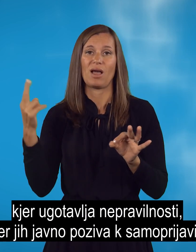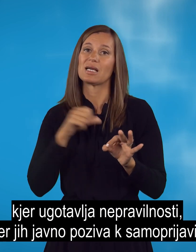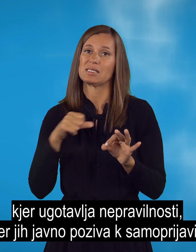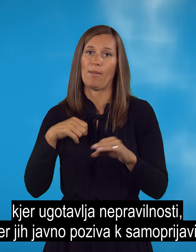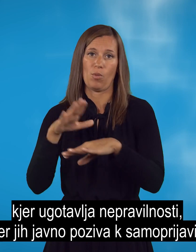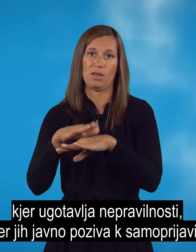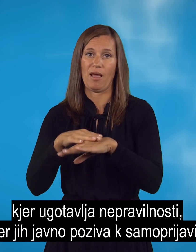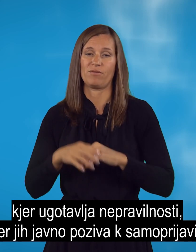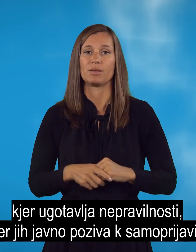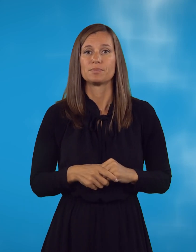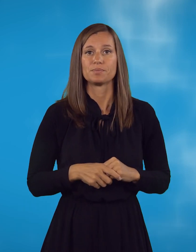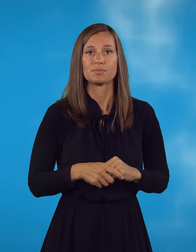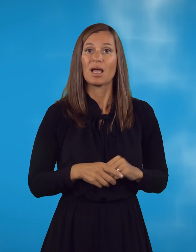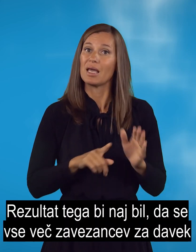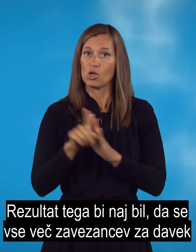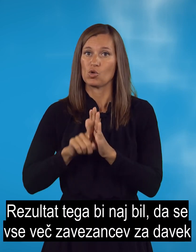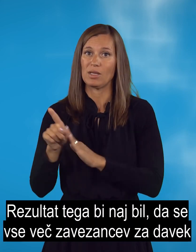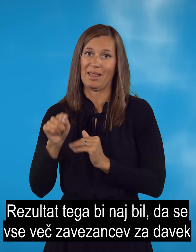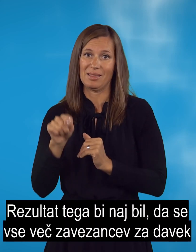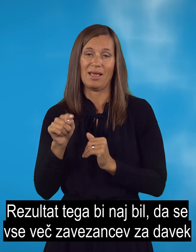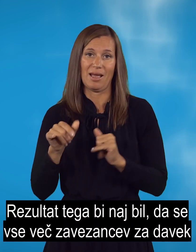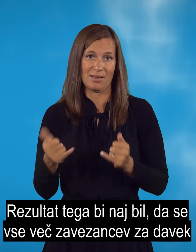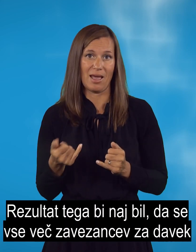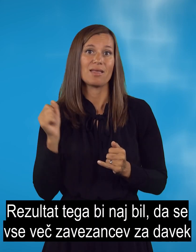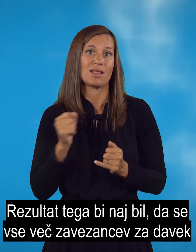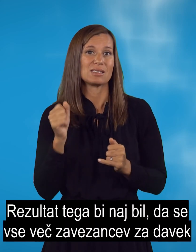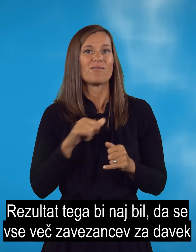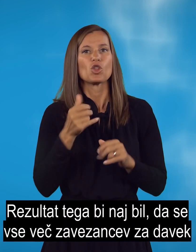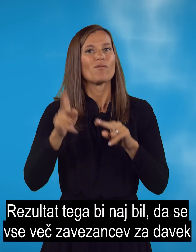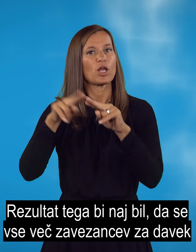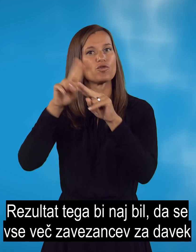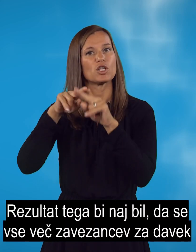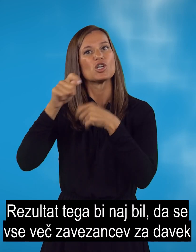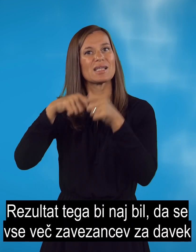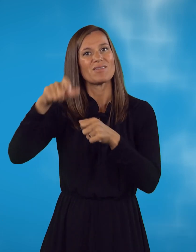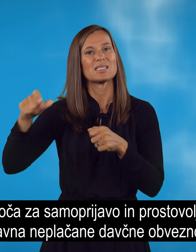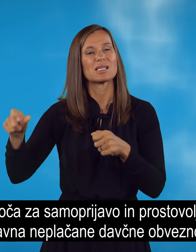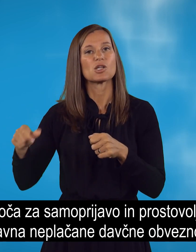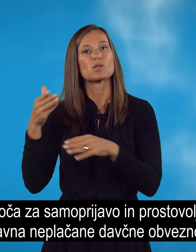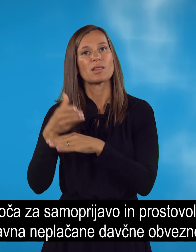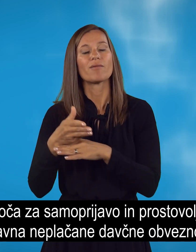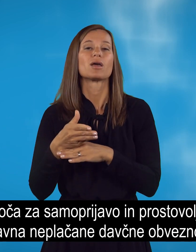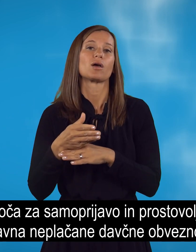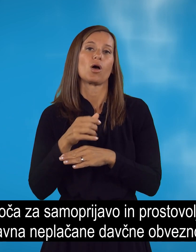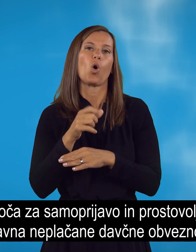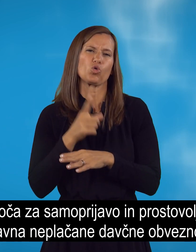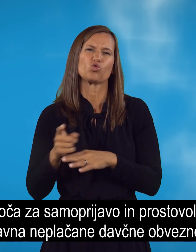samoprijavi. Rezultat tega naj bi bil, da se vse več zavezancev za davek odloča za samoprijavo